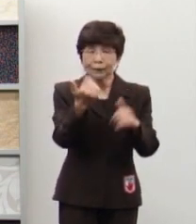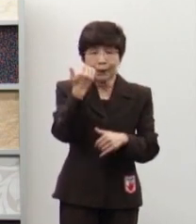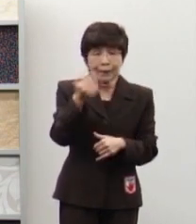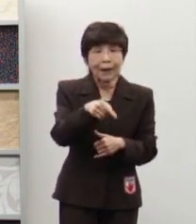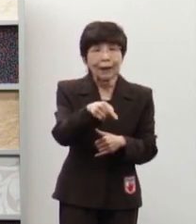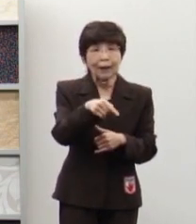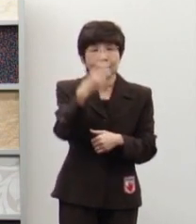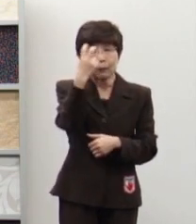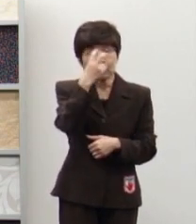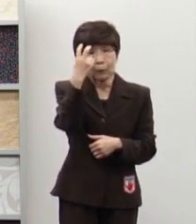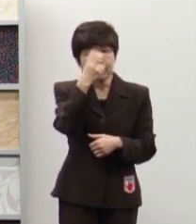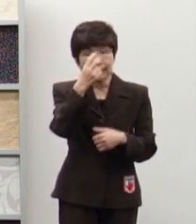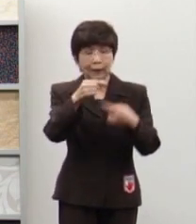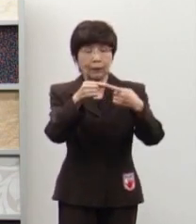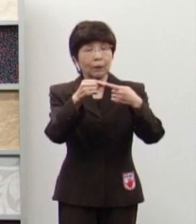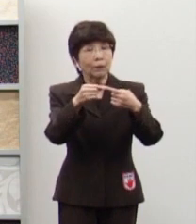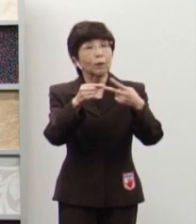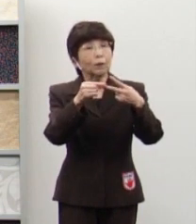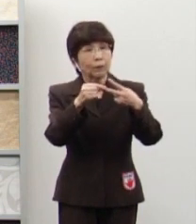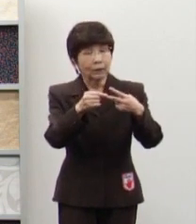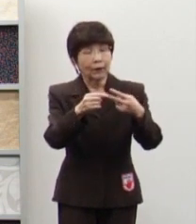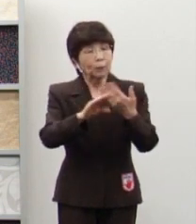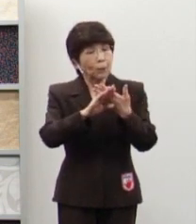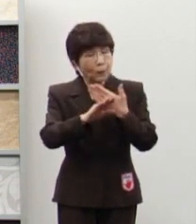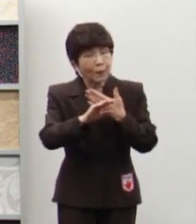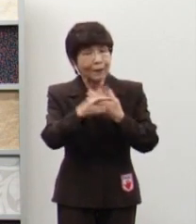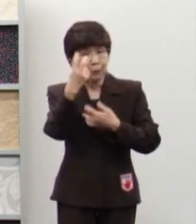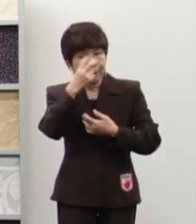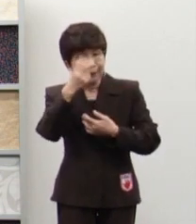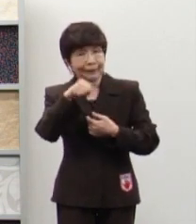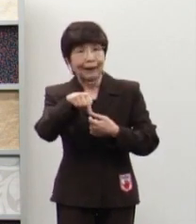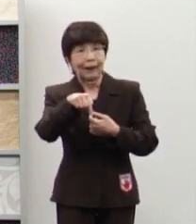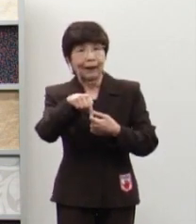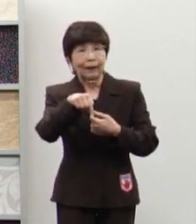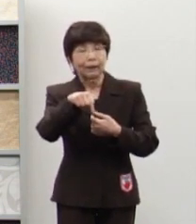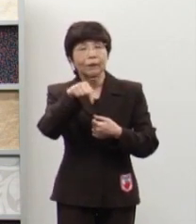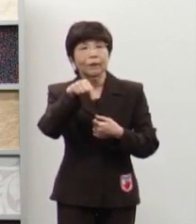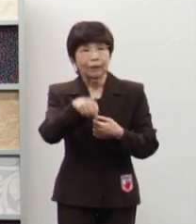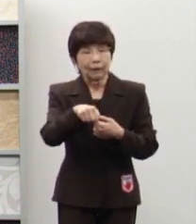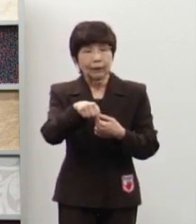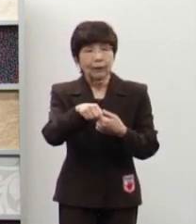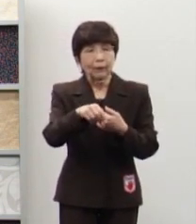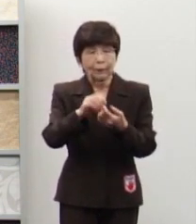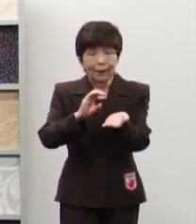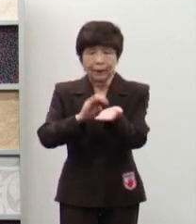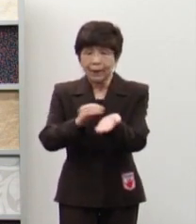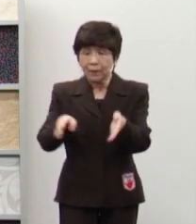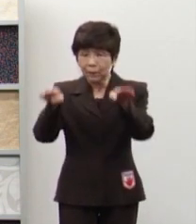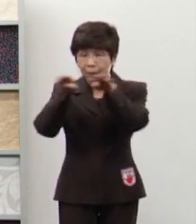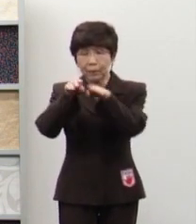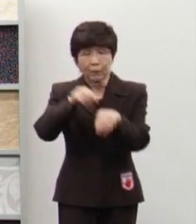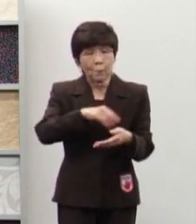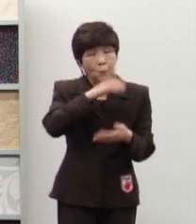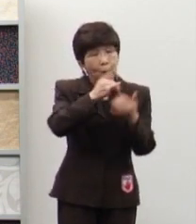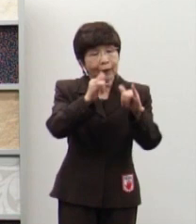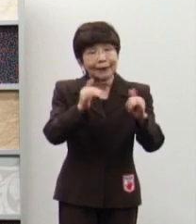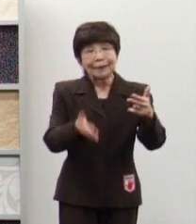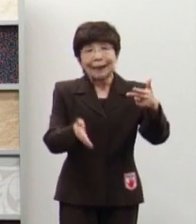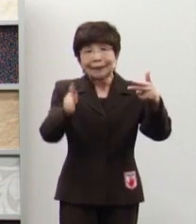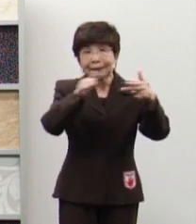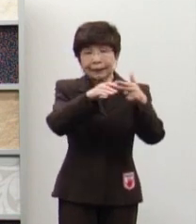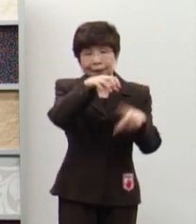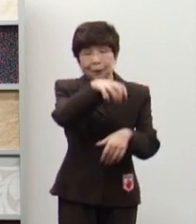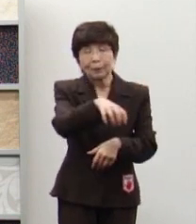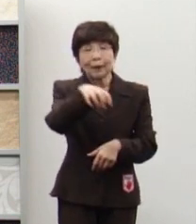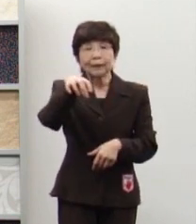濃厚接触者の調査などの行政検査ですが、これらにつきましてはこうした医療機関あるいは高齢者施設などにおい